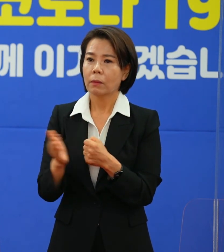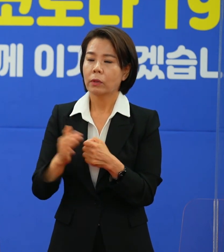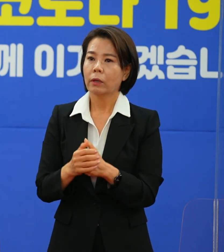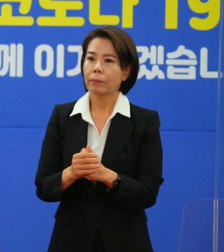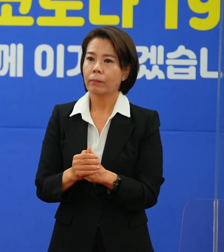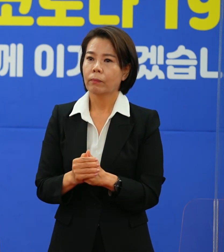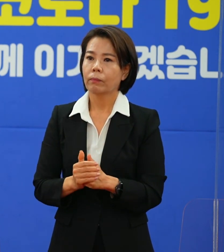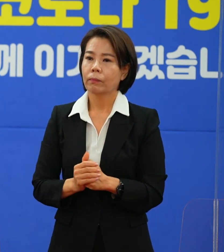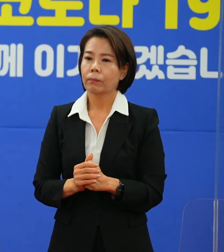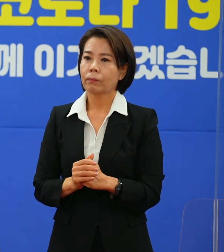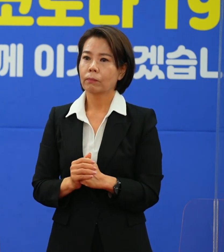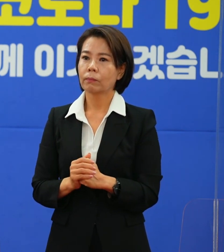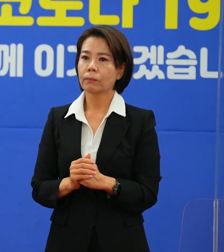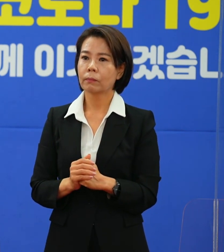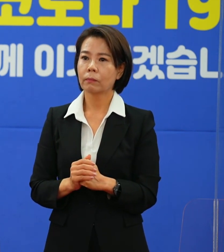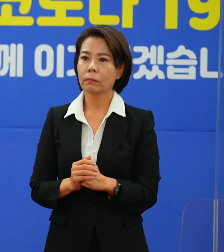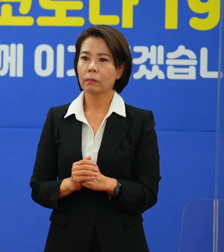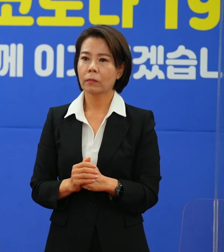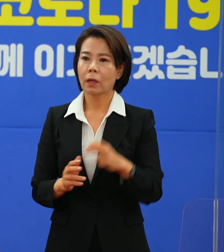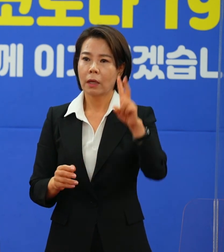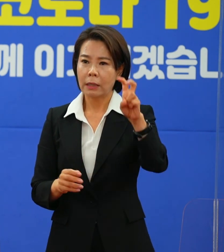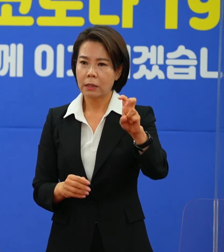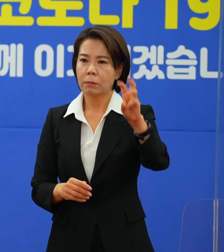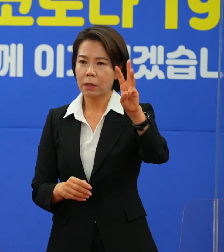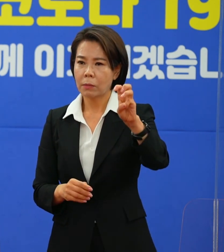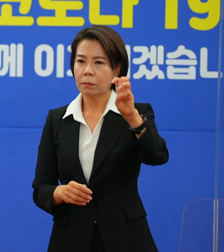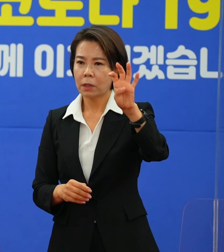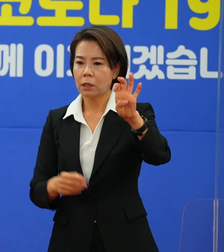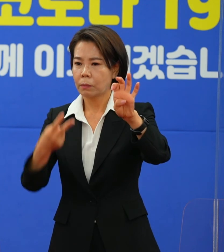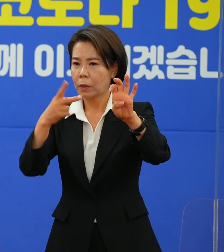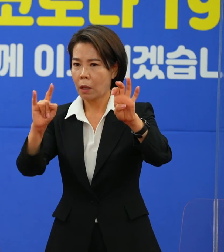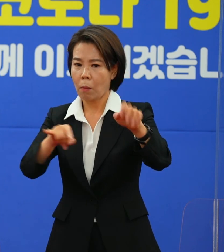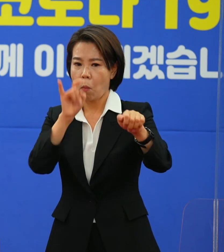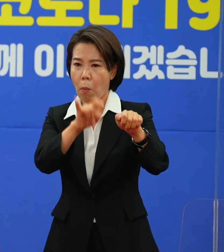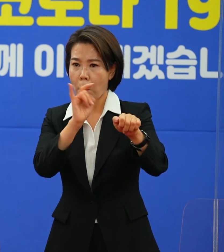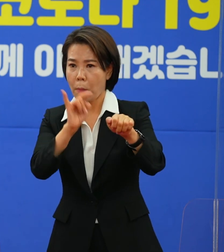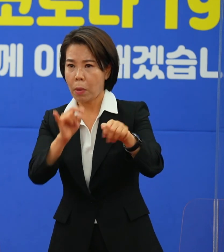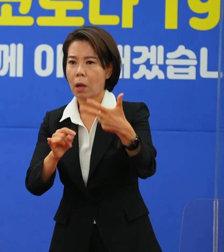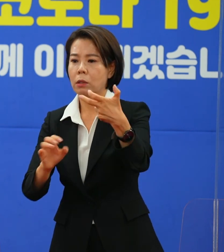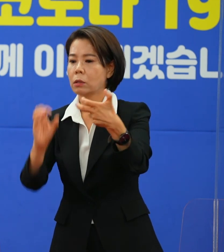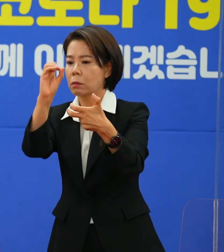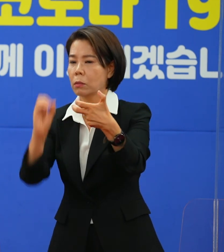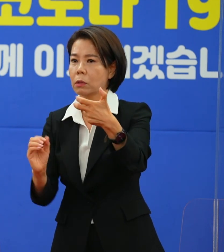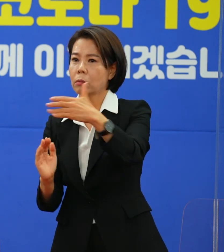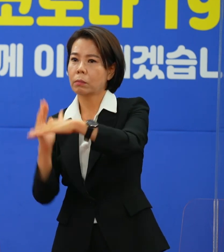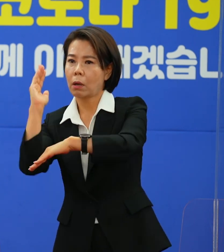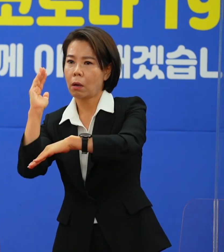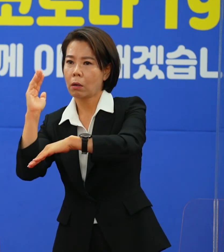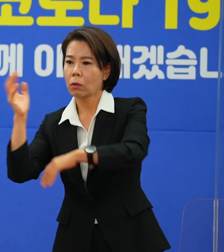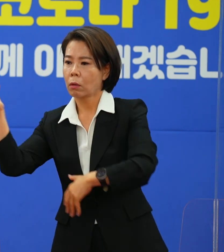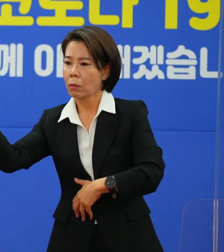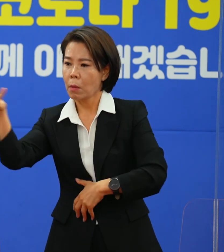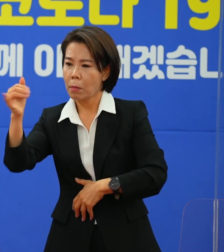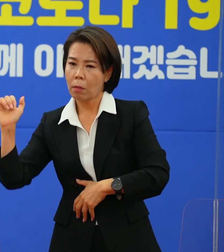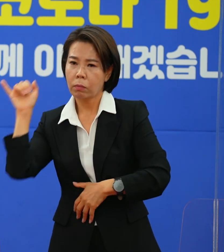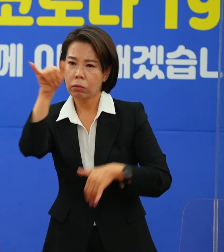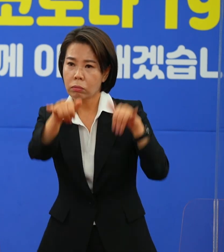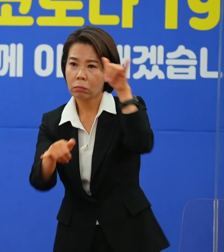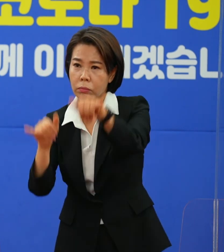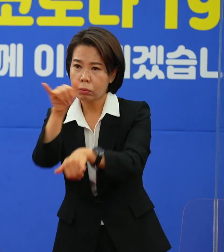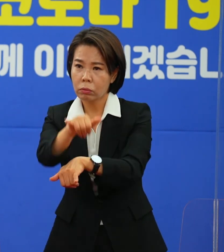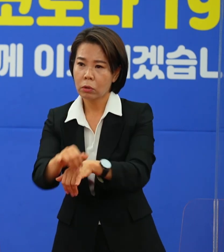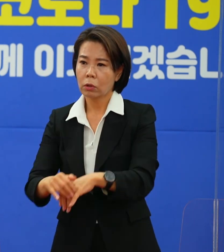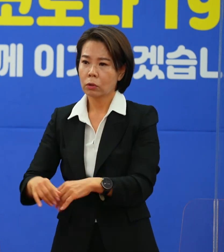아까도 말씀드렸지만 20대, 30대, 40대의 확진율이 70%를 넘어가고 있고 이동량이 또는